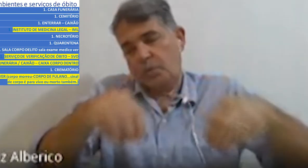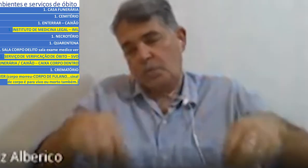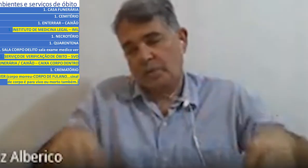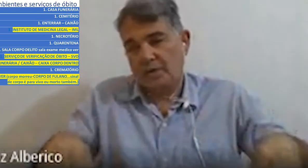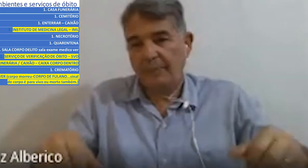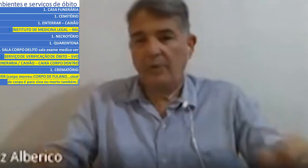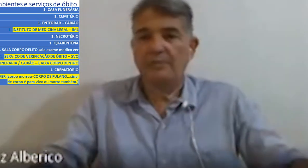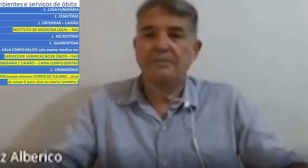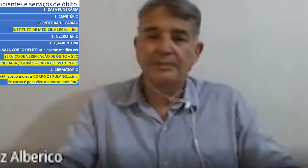vira pó.